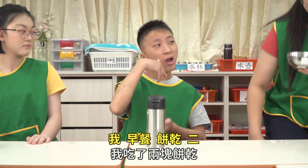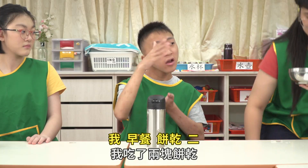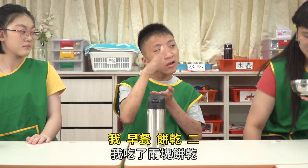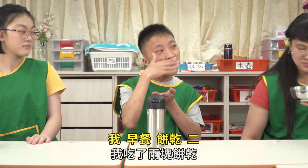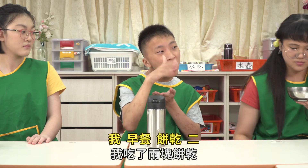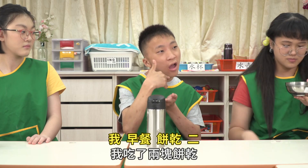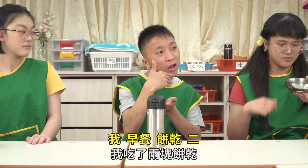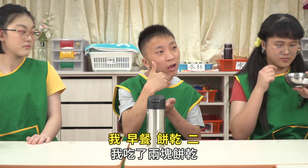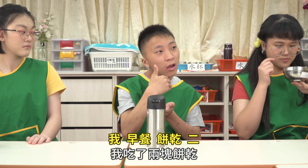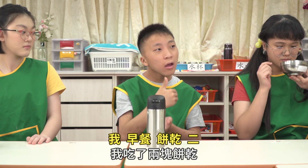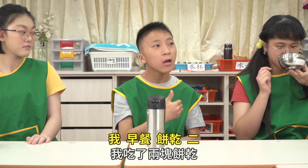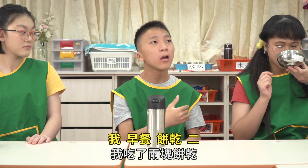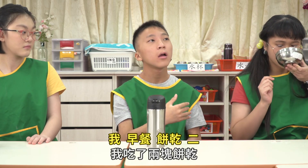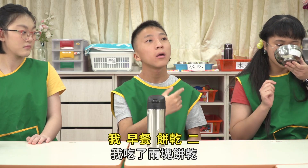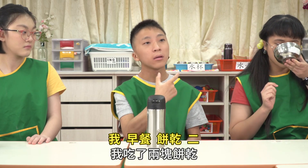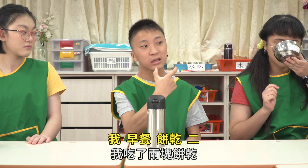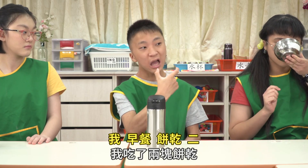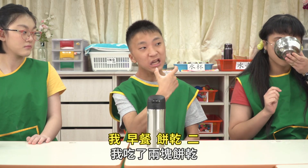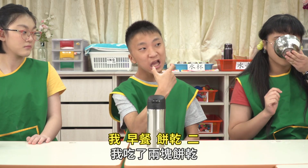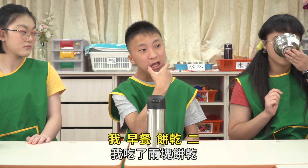吃了两块饼干。